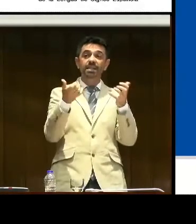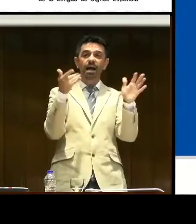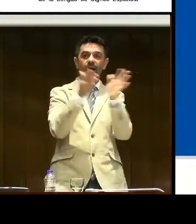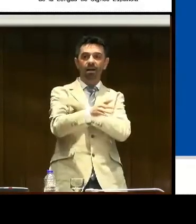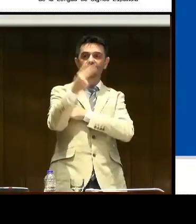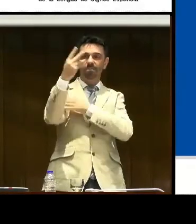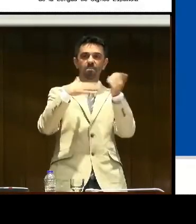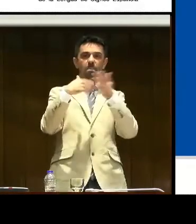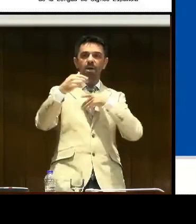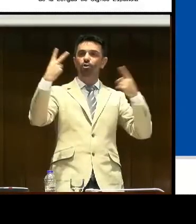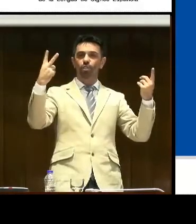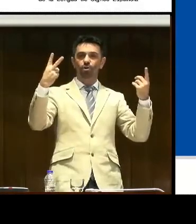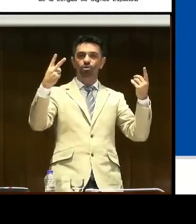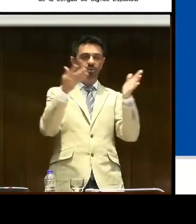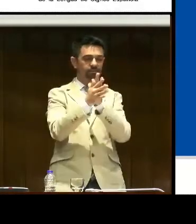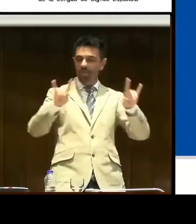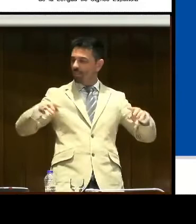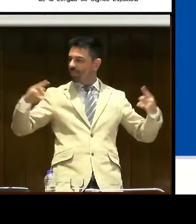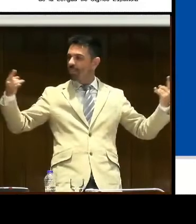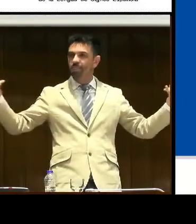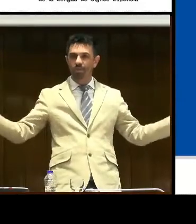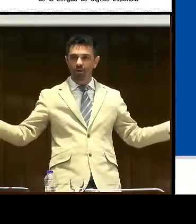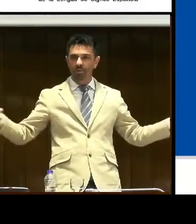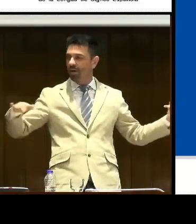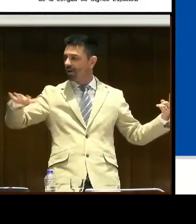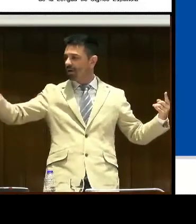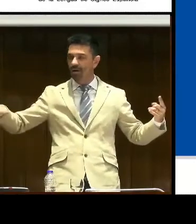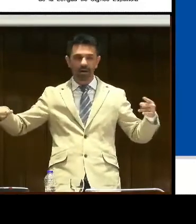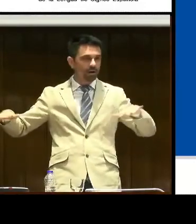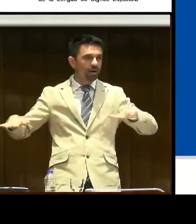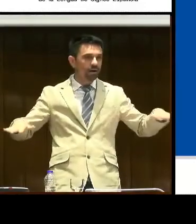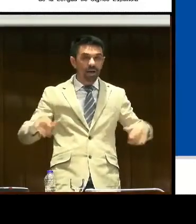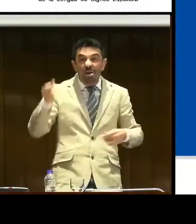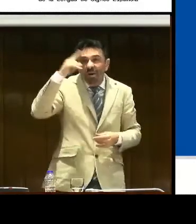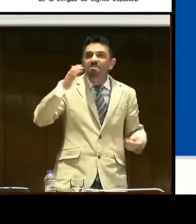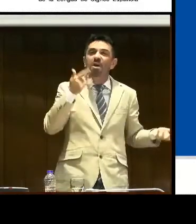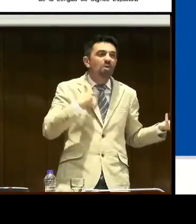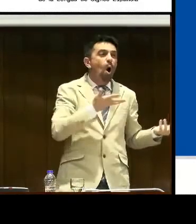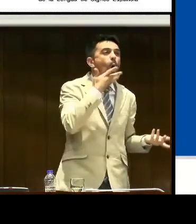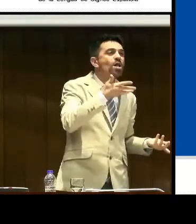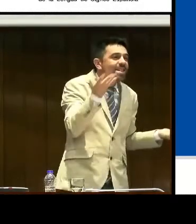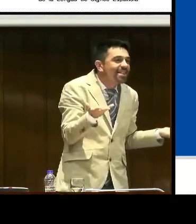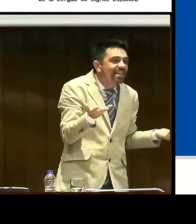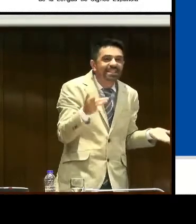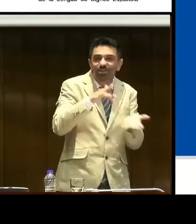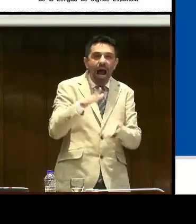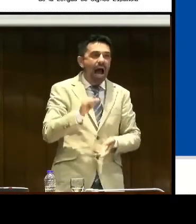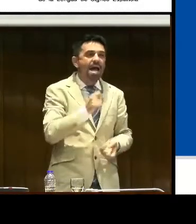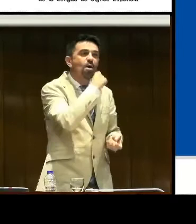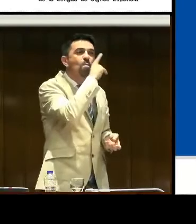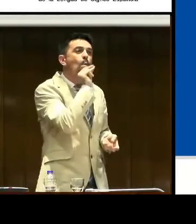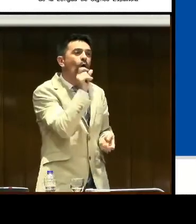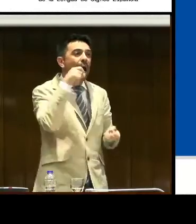articuladores manuales, con dos manos. Imaginemos los oyentes lo que sería tener dos